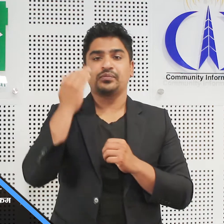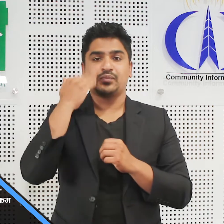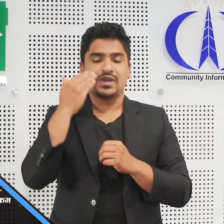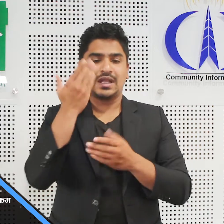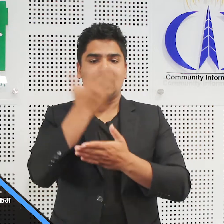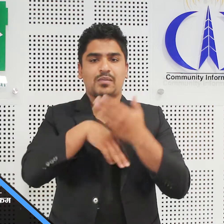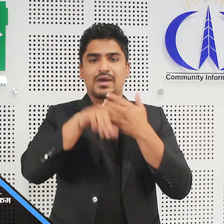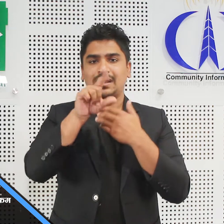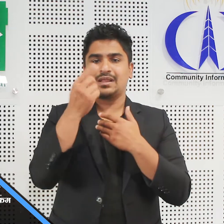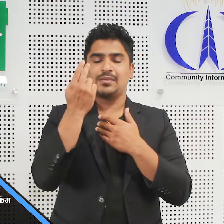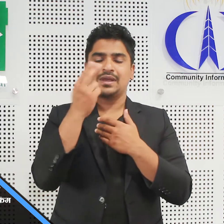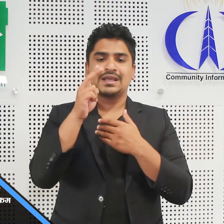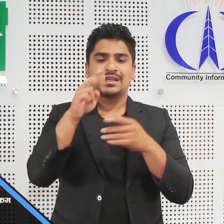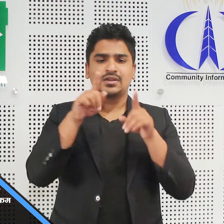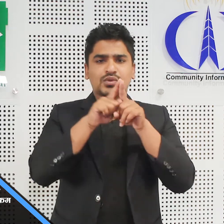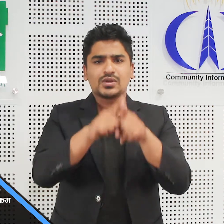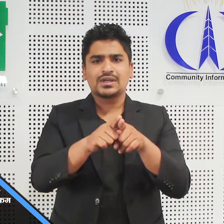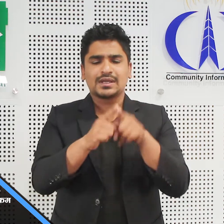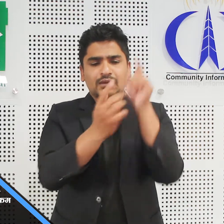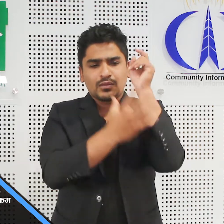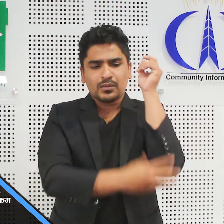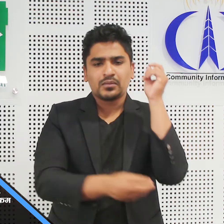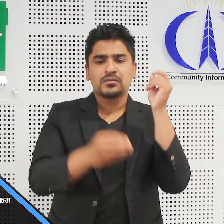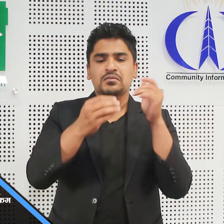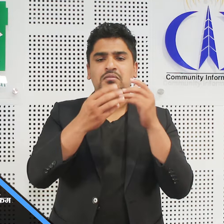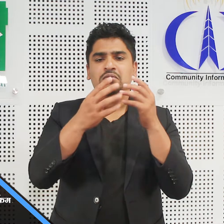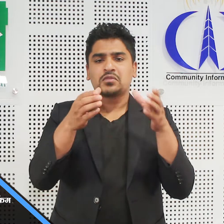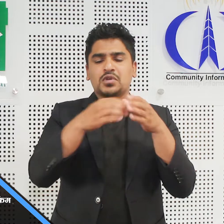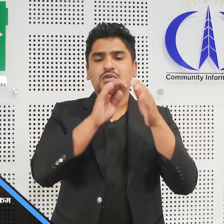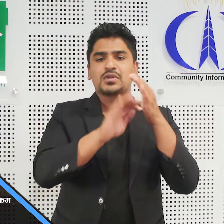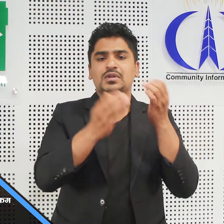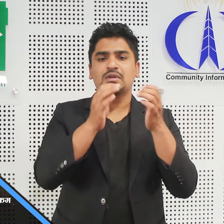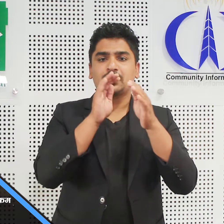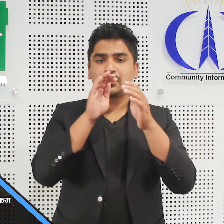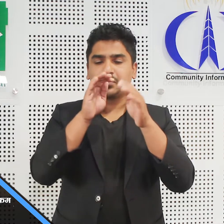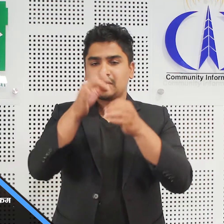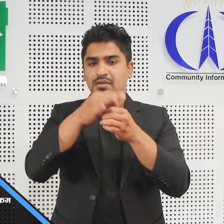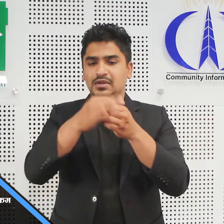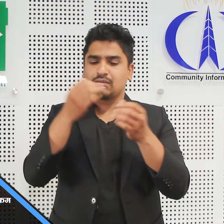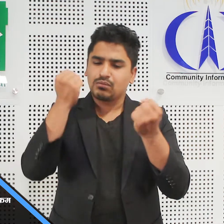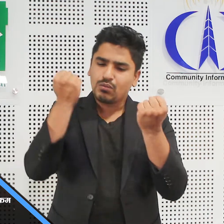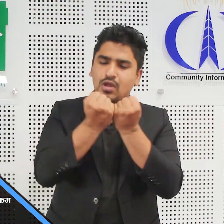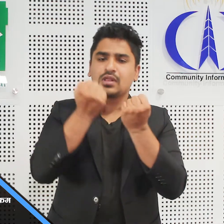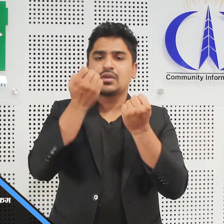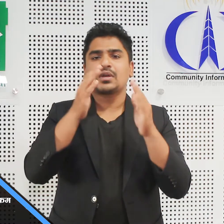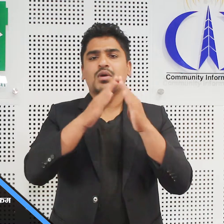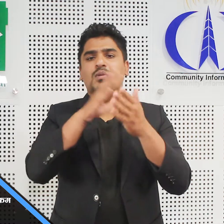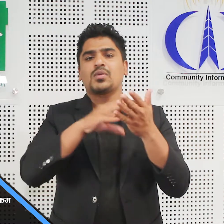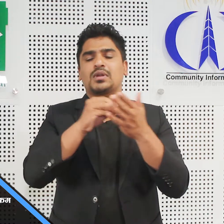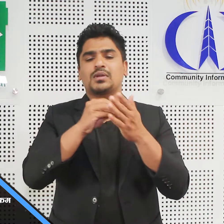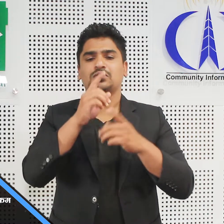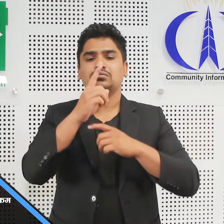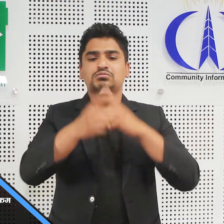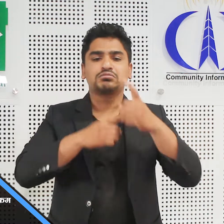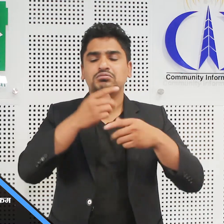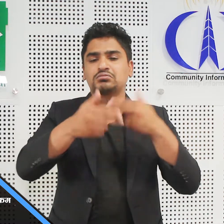वीरेन्द्रनगर नगरपालिकाभित्रका नागरिकलाई पनि उस्तै असर परेको छ। महिला, अपाङ्गता भएका साथै विपन्न वर्गले सञ्चालन